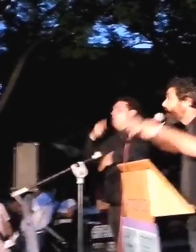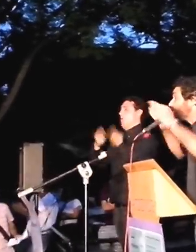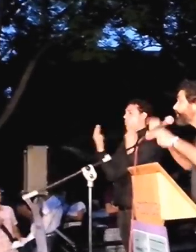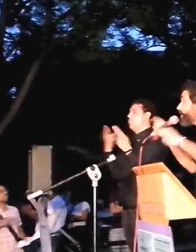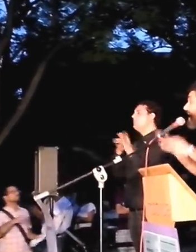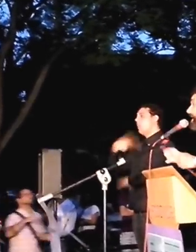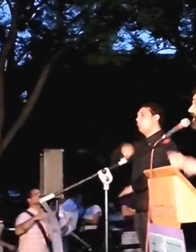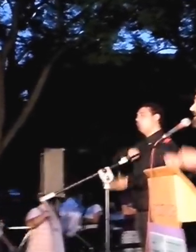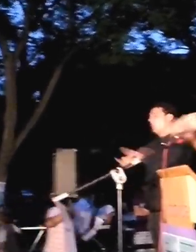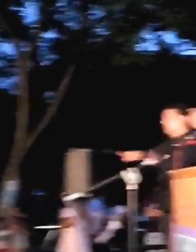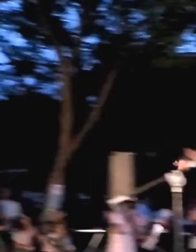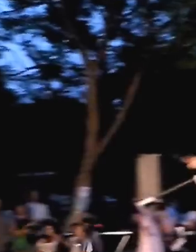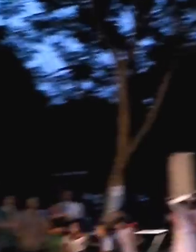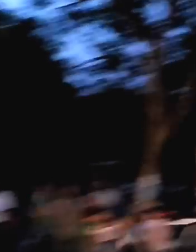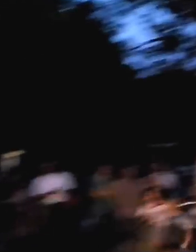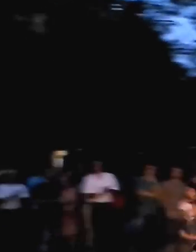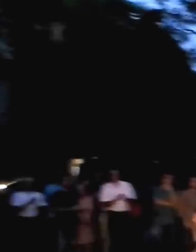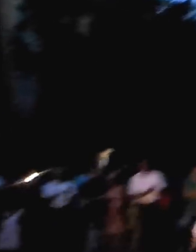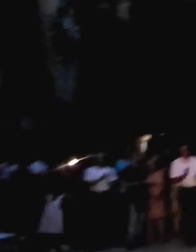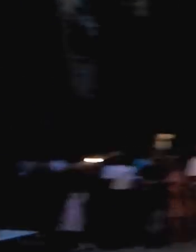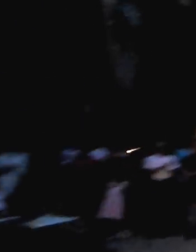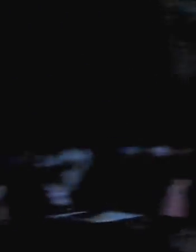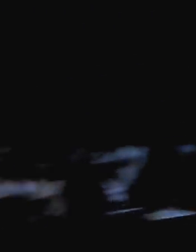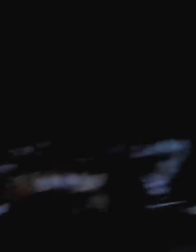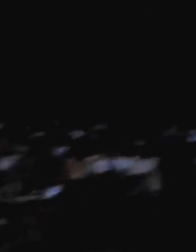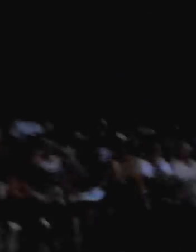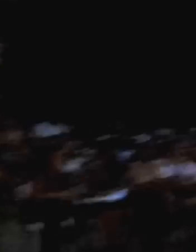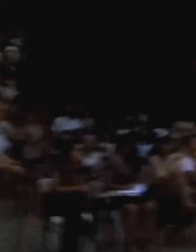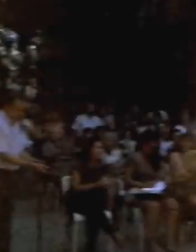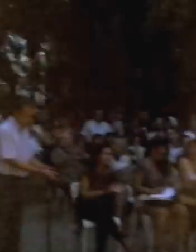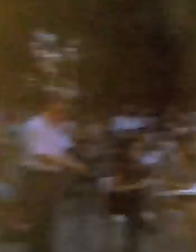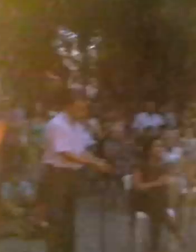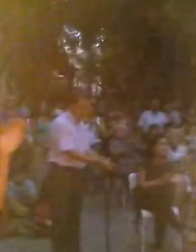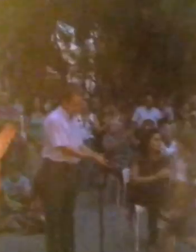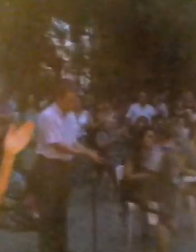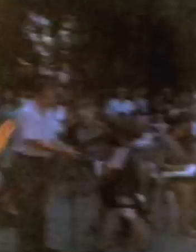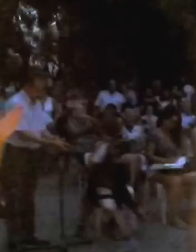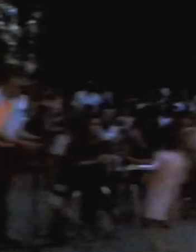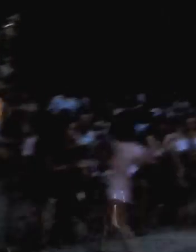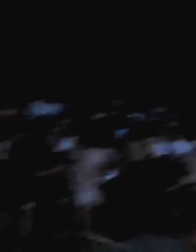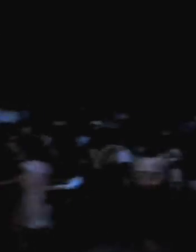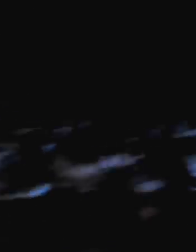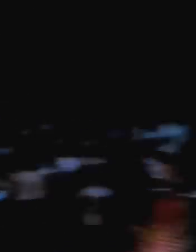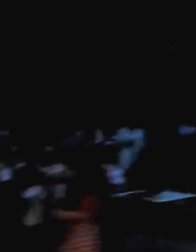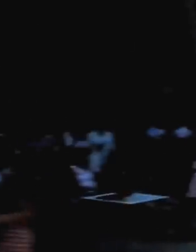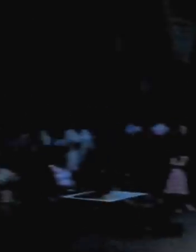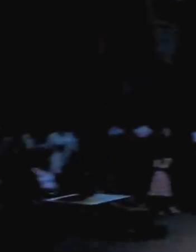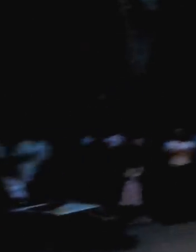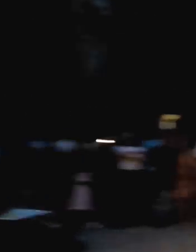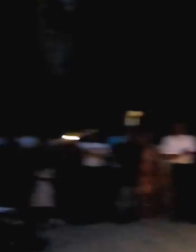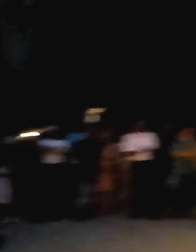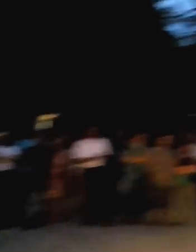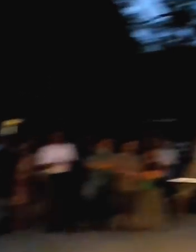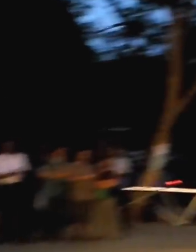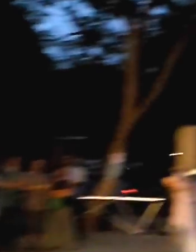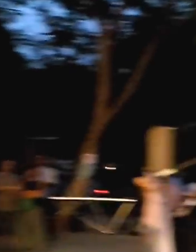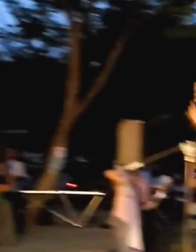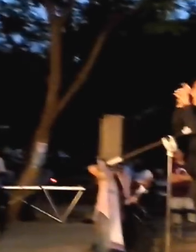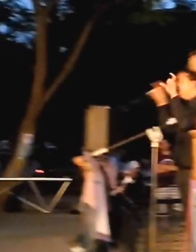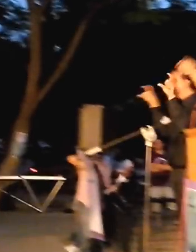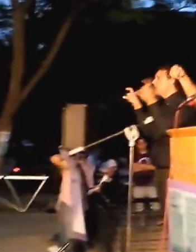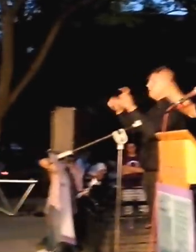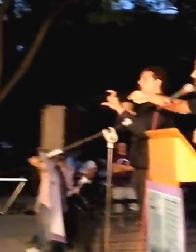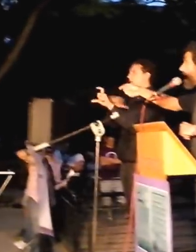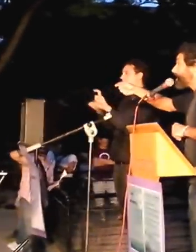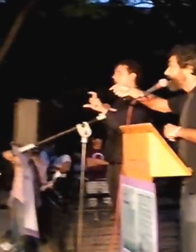cuando digo gestionar, digo que tenemos que gestionar nosotros. Porque no vale que una empresa